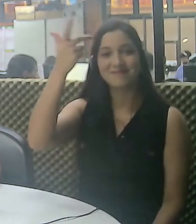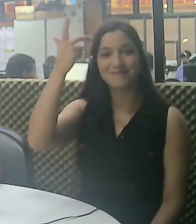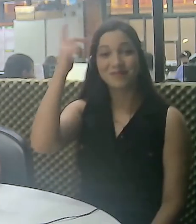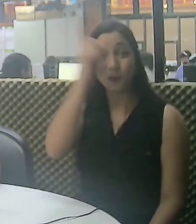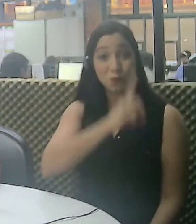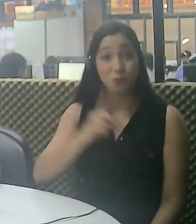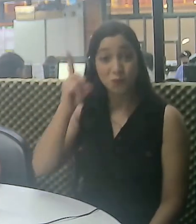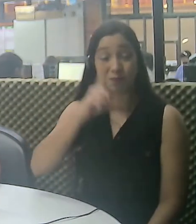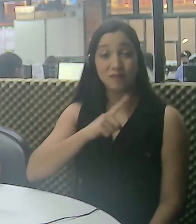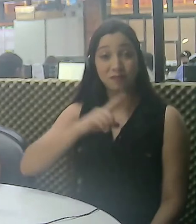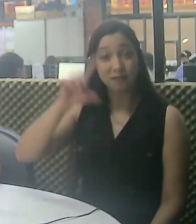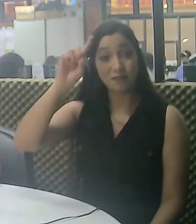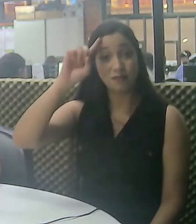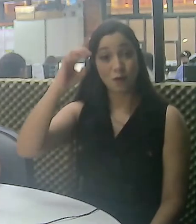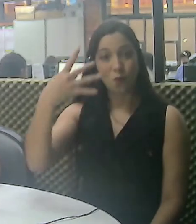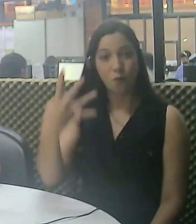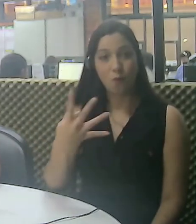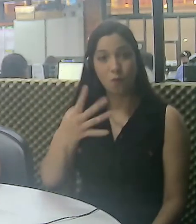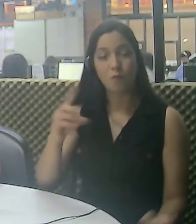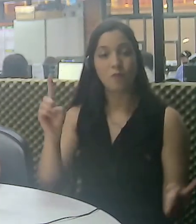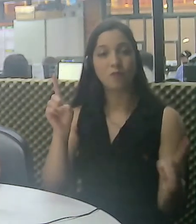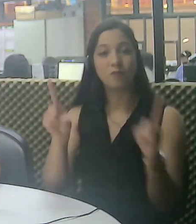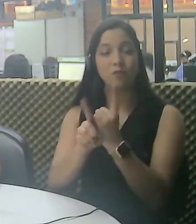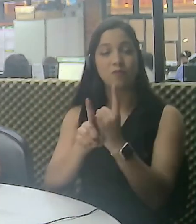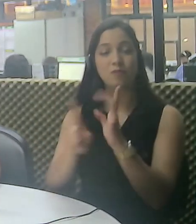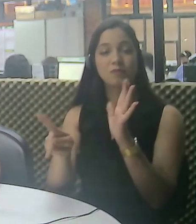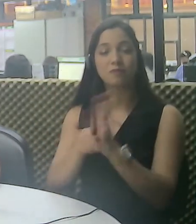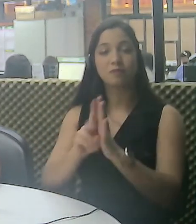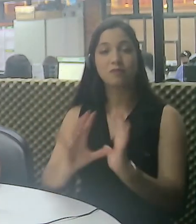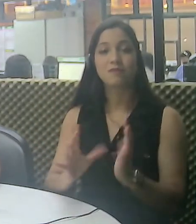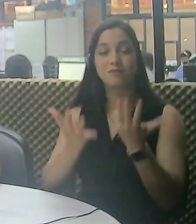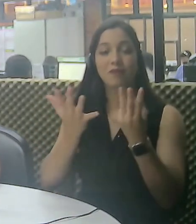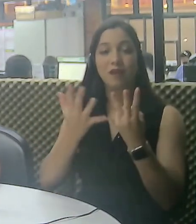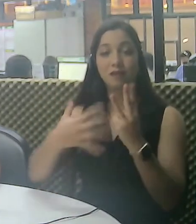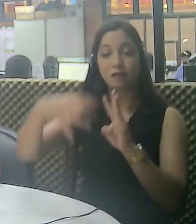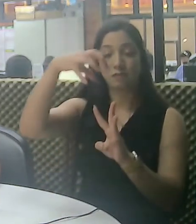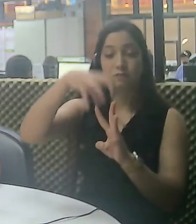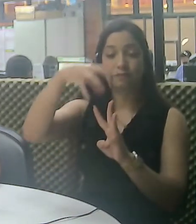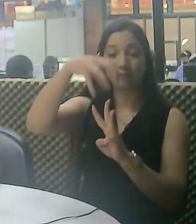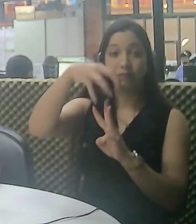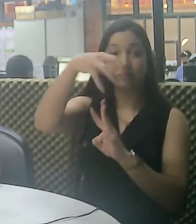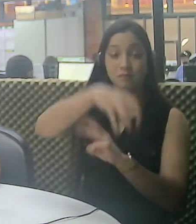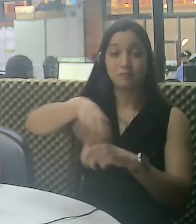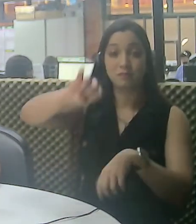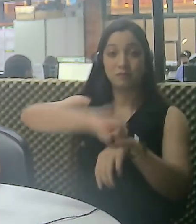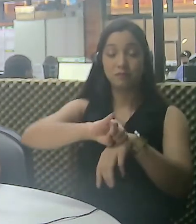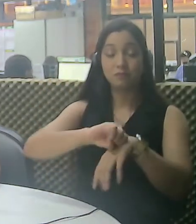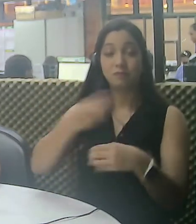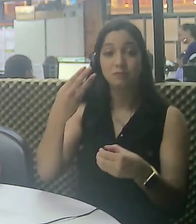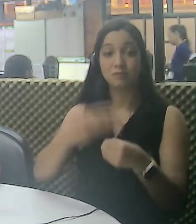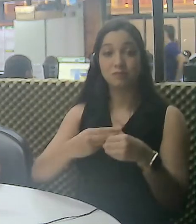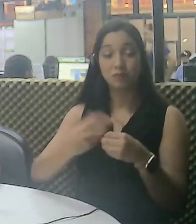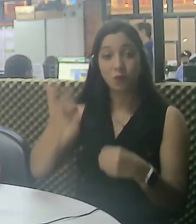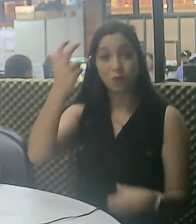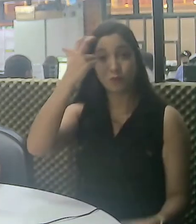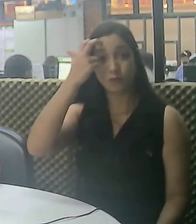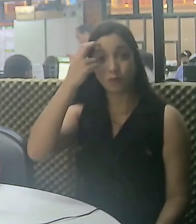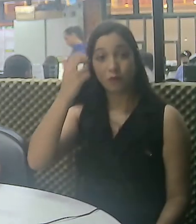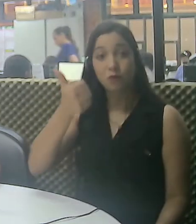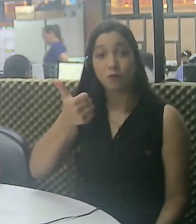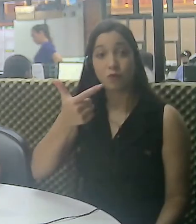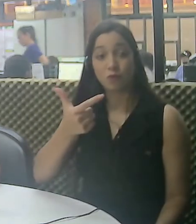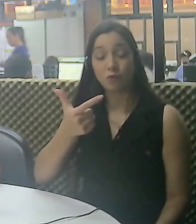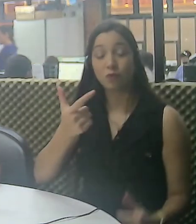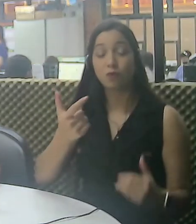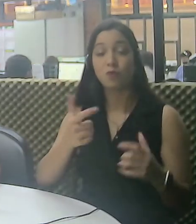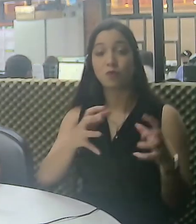neste domingo, dia 4, o Encontro de Folia de Reis. Com início à 1 da tarde, no Centro Municipal de Cultura, 12 companhias estão